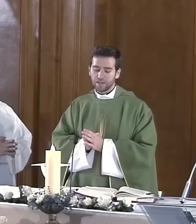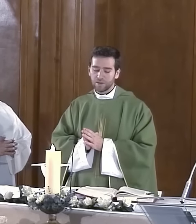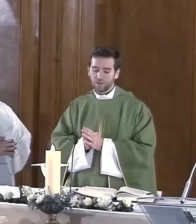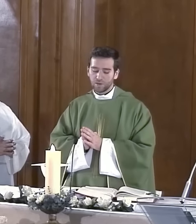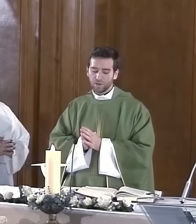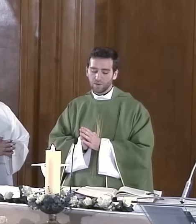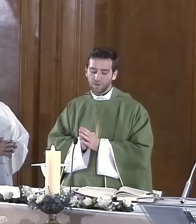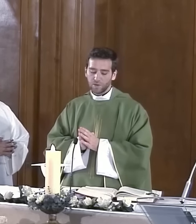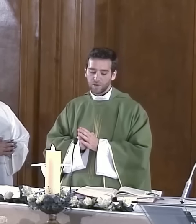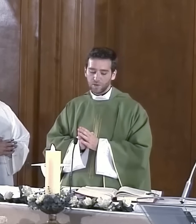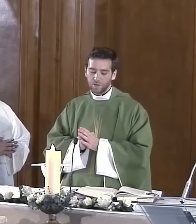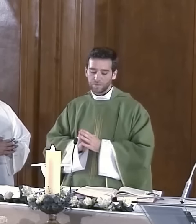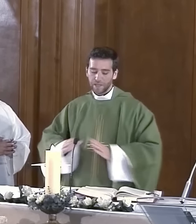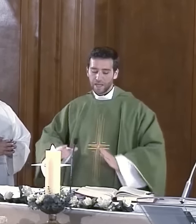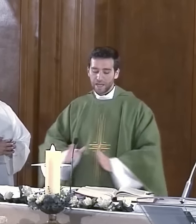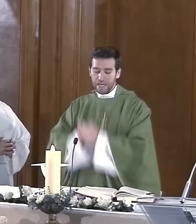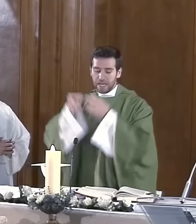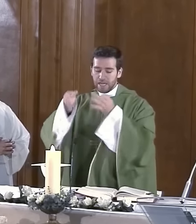cielo.